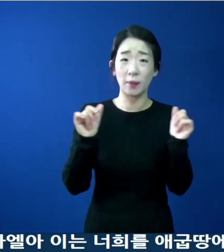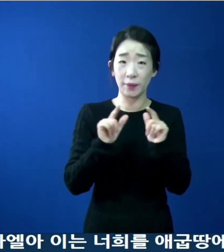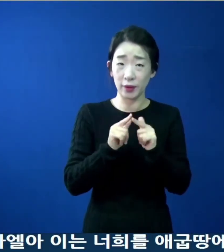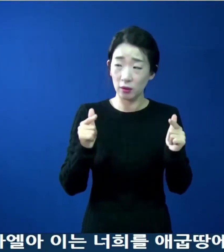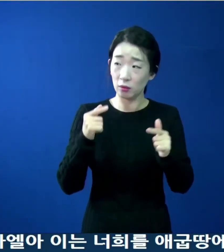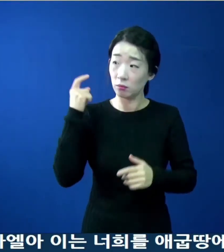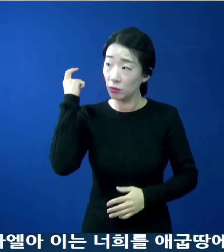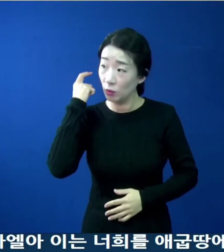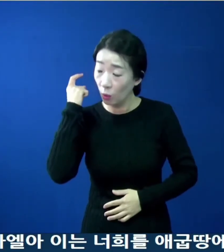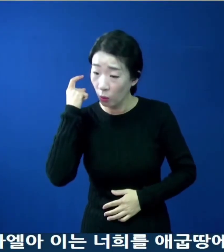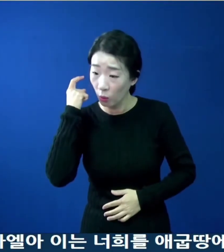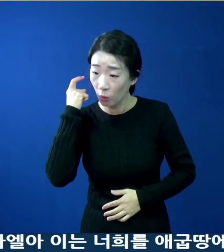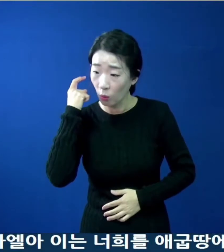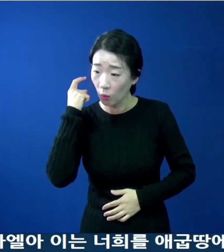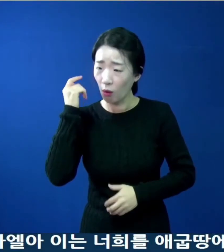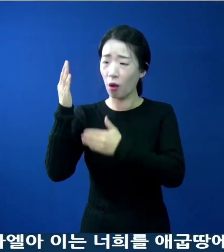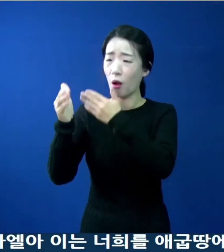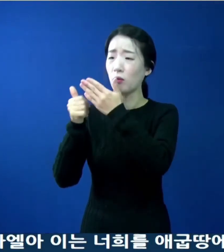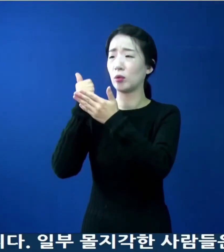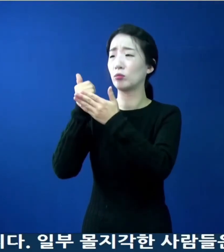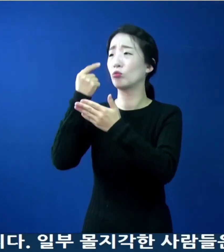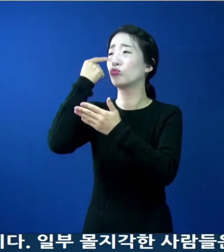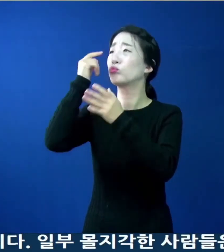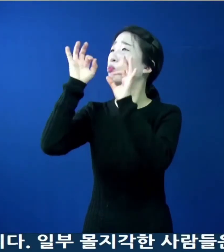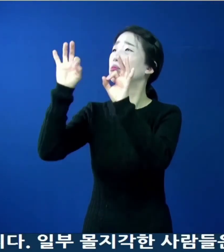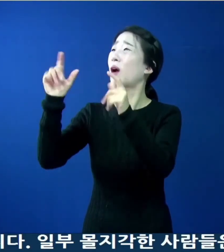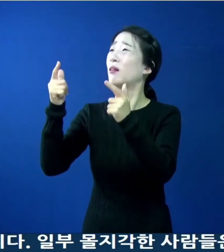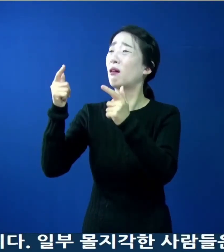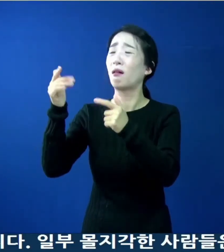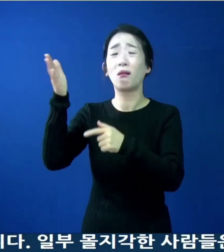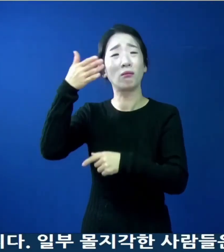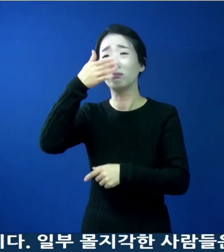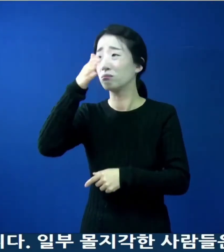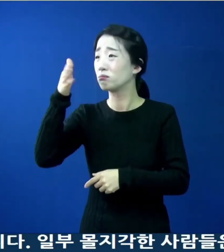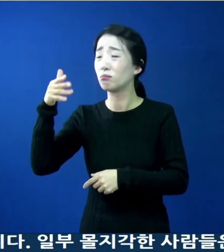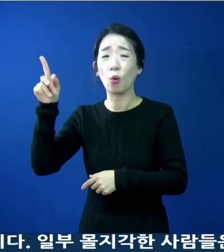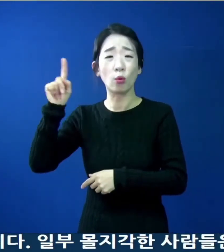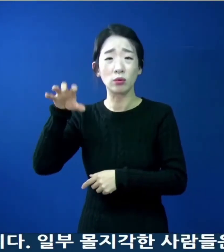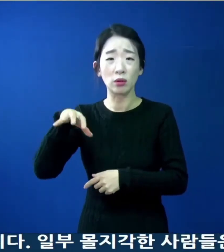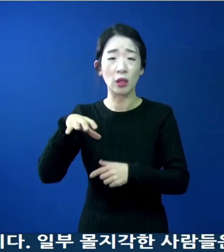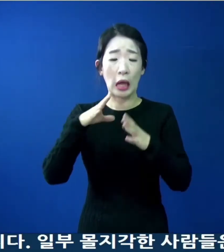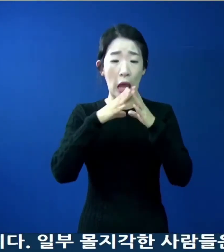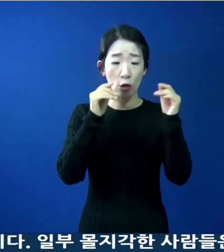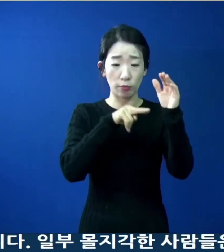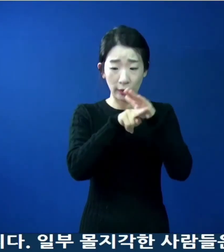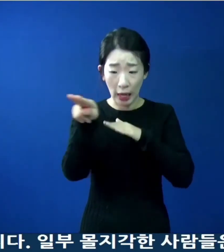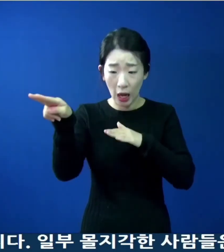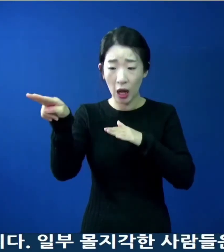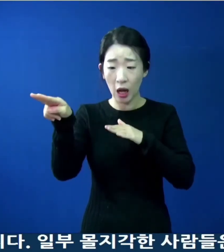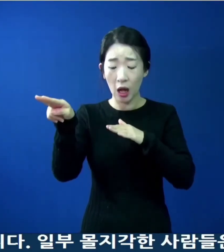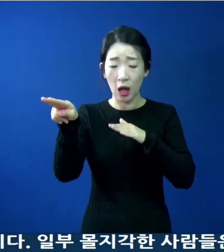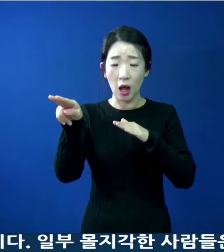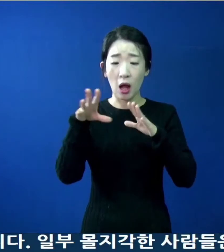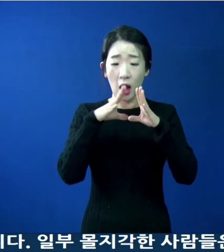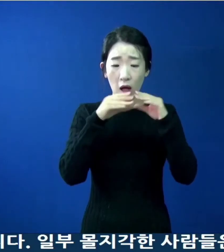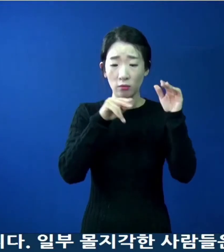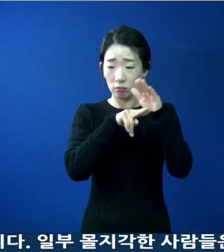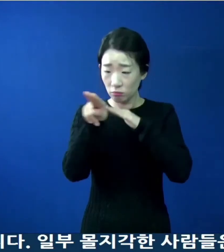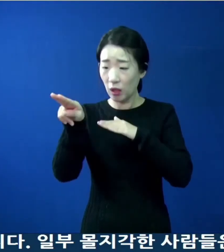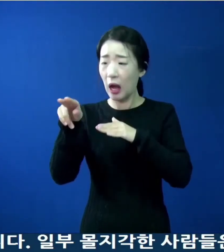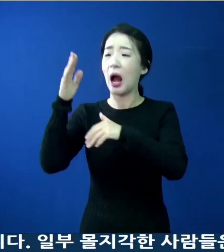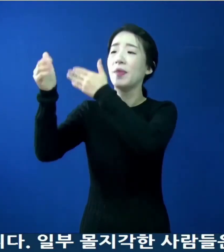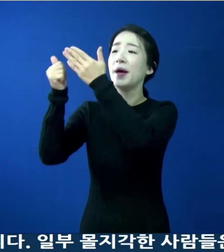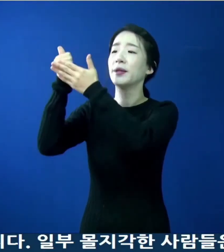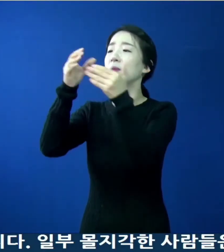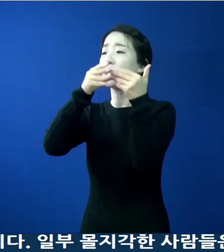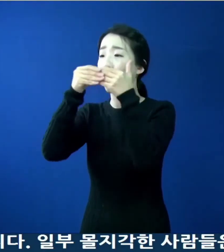거냐면, 하나님 우리 눈에 안 보이지, 애굽 땅에서 하나님이 인도하신 건 맞아, 그런데 그